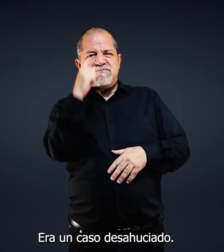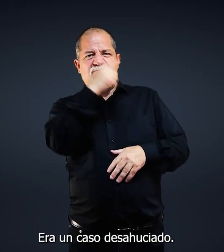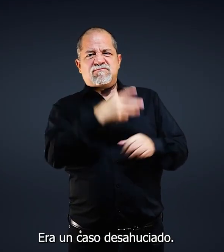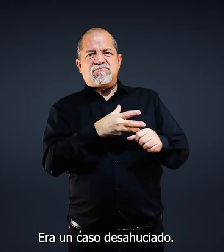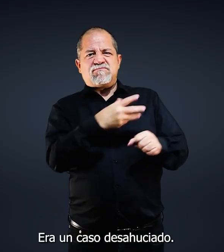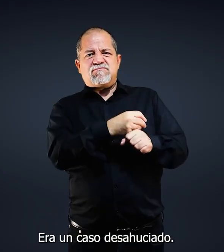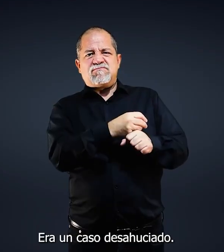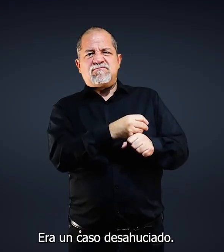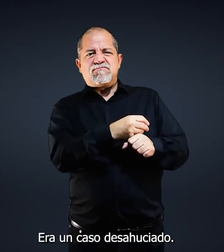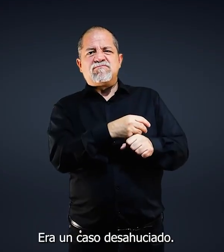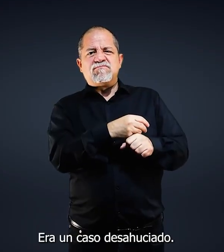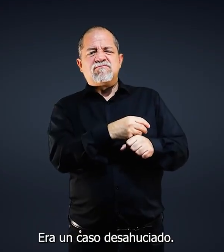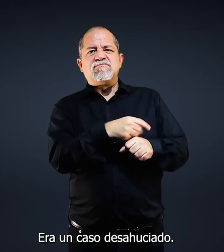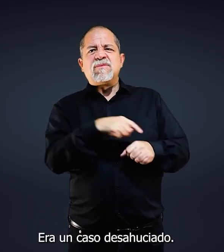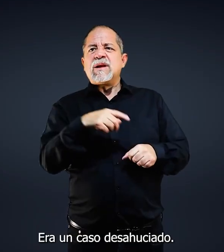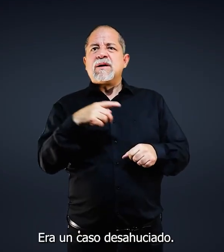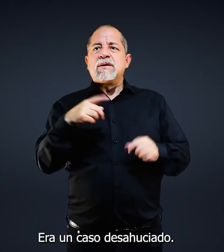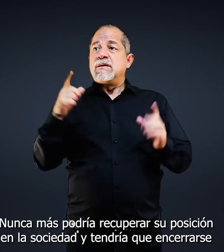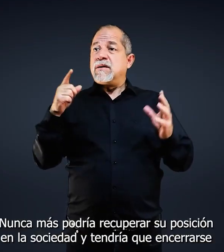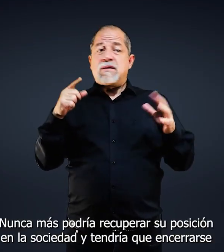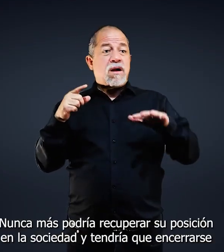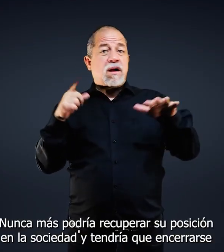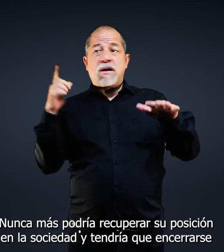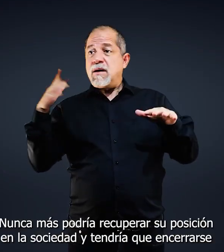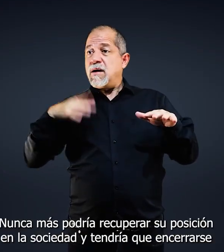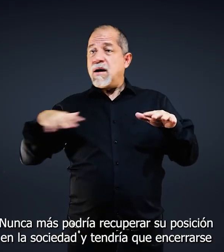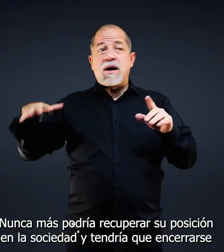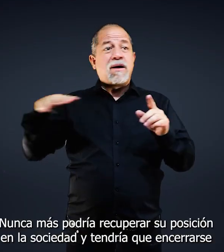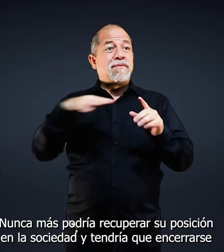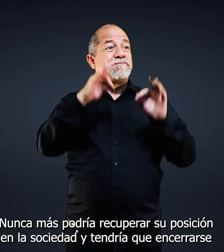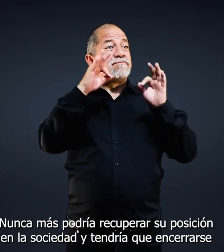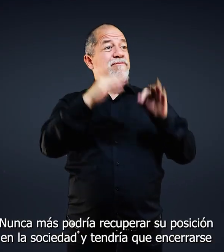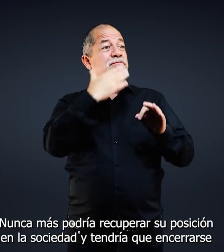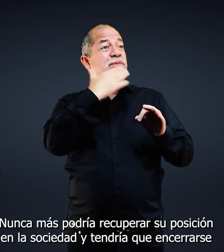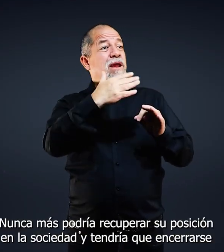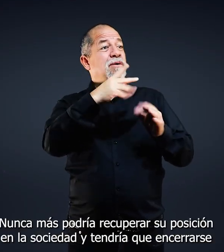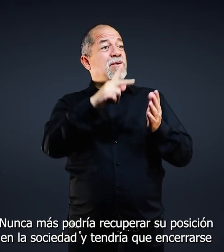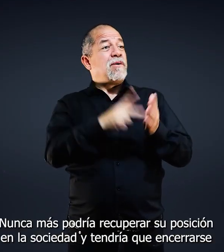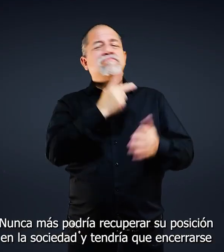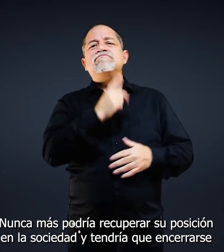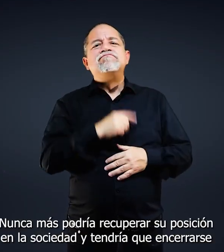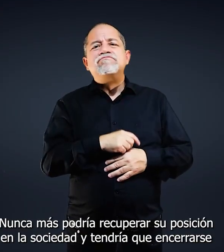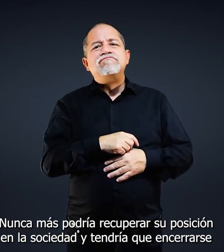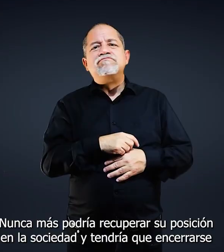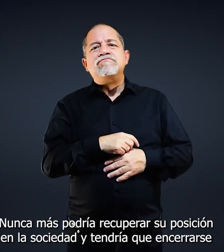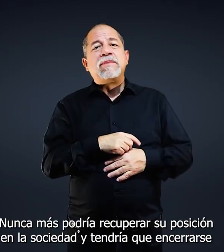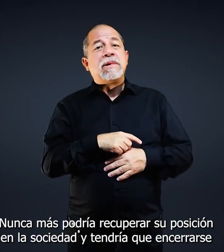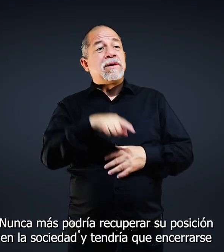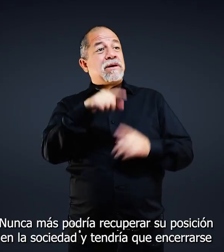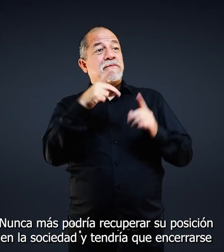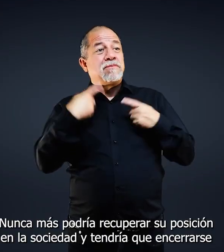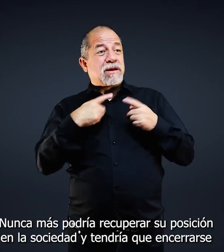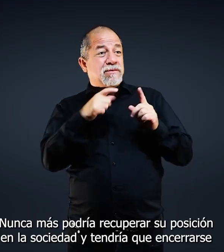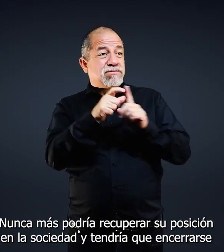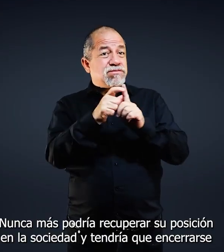caso desahuciado. Nunca más podría recuperar su posición en la sociedad, y tendría que encerrarse bajo